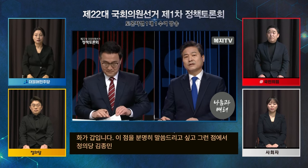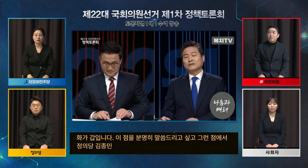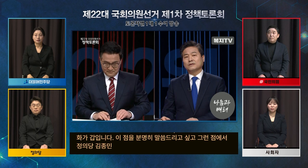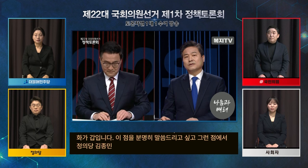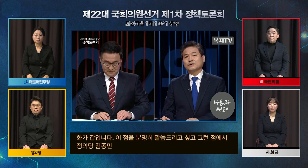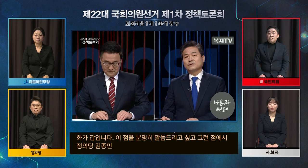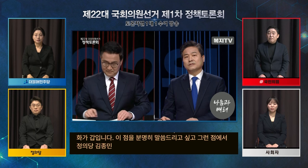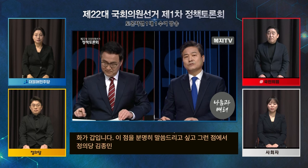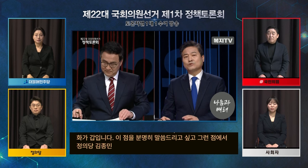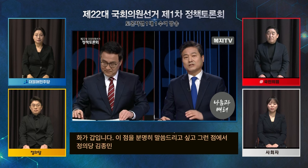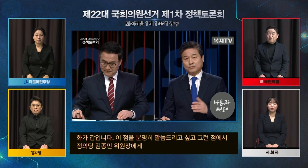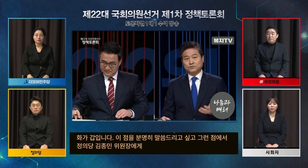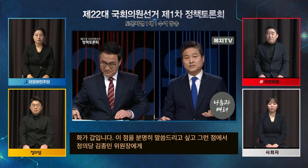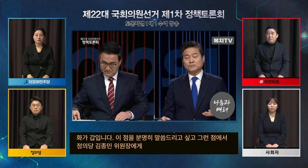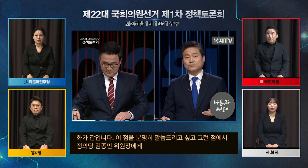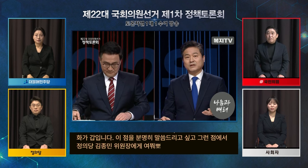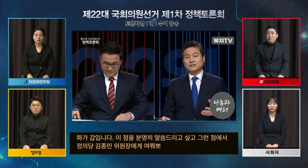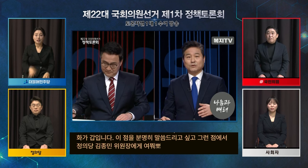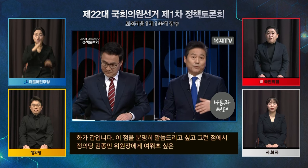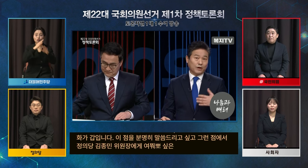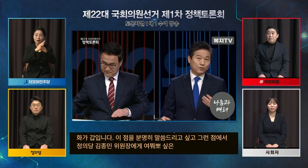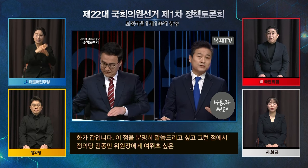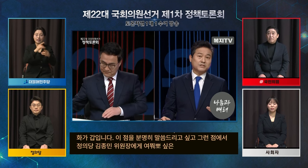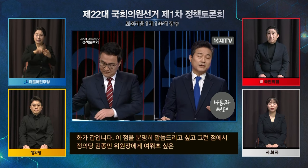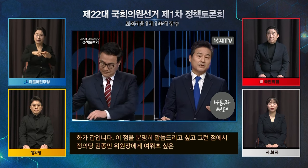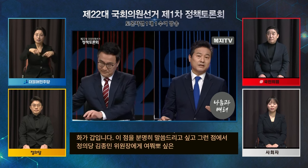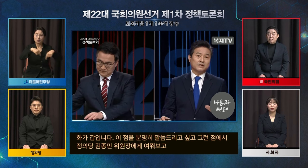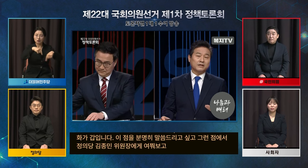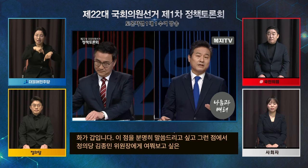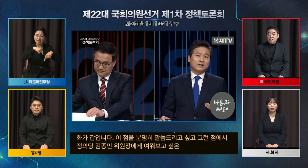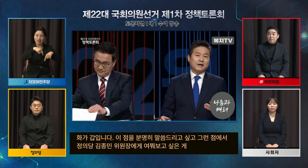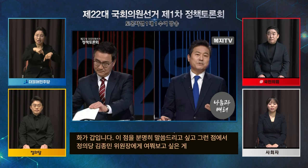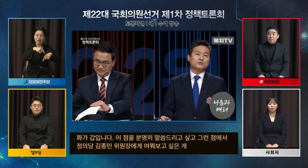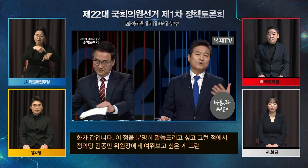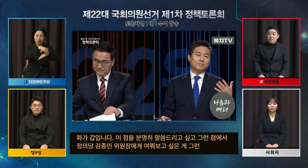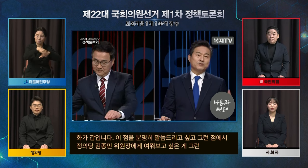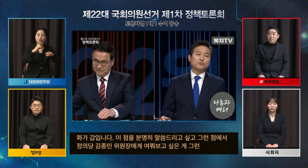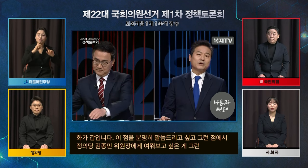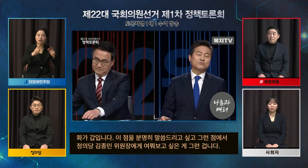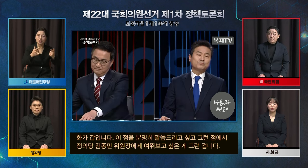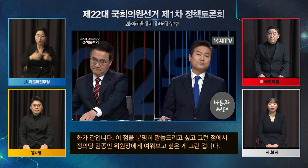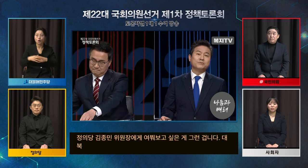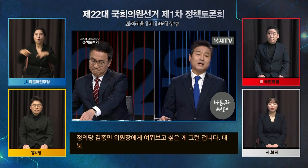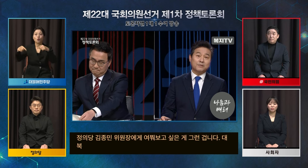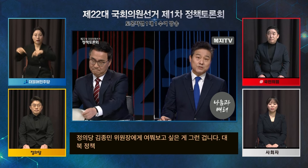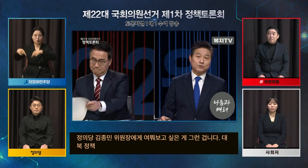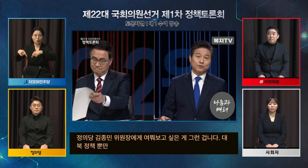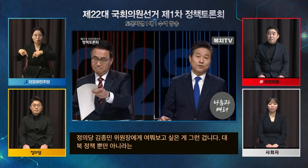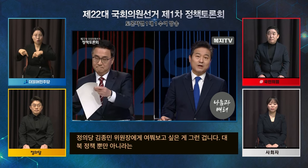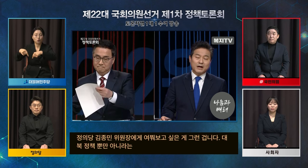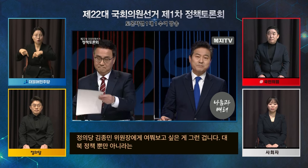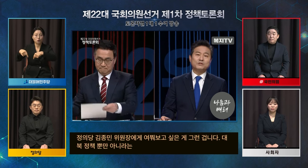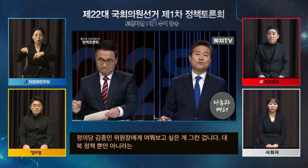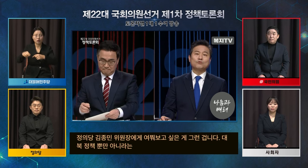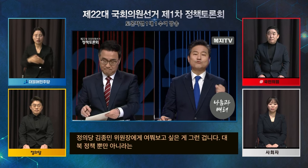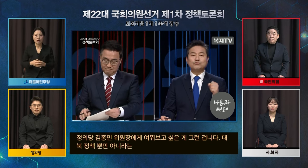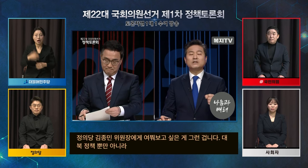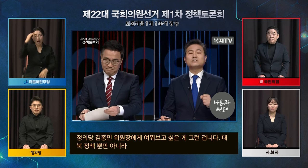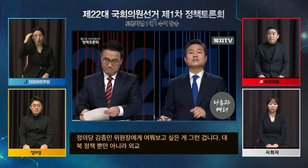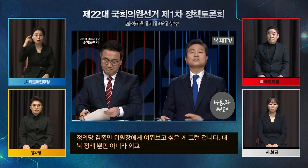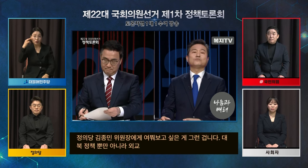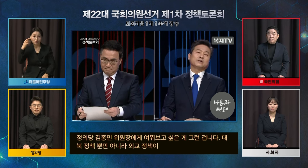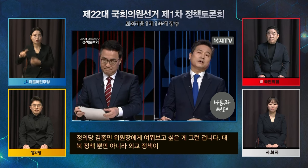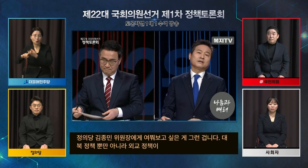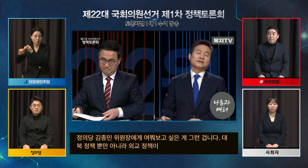이게 우리가 대북 정책뿐만 아니라 외교 정책이 한편으로는 한미동맹을 분명히 하면서도 한편으로는